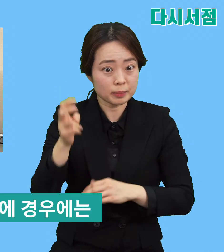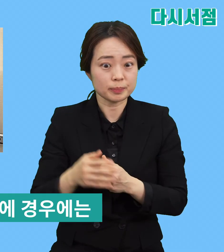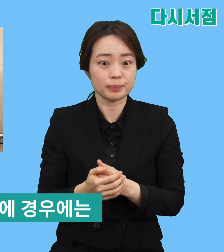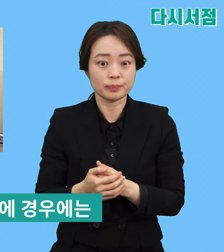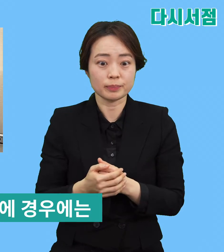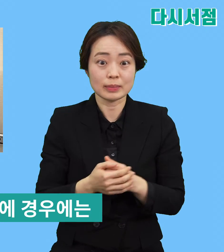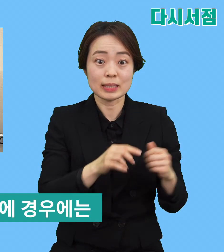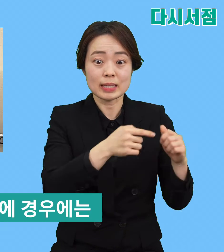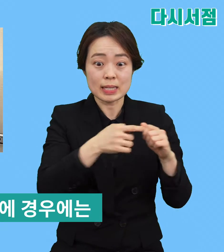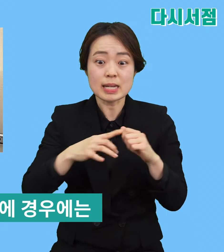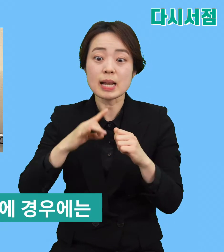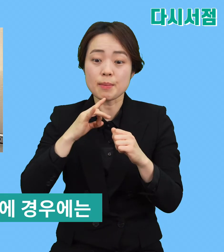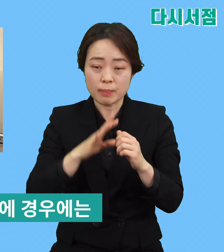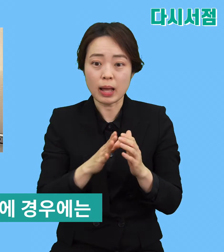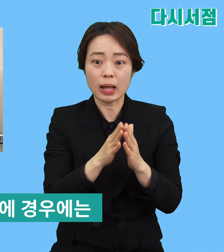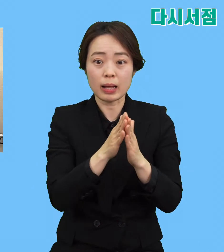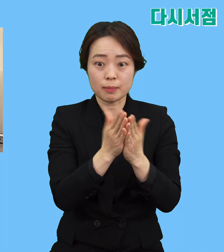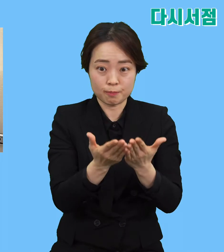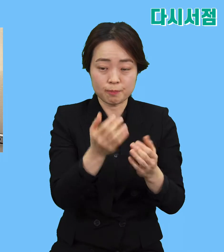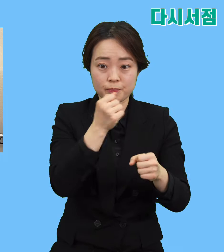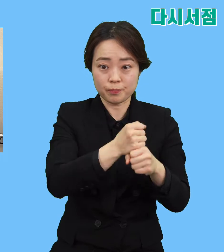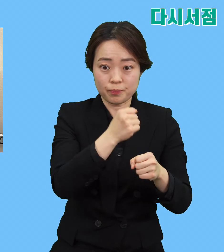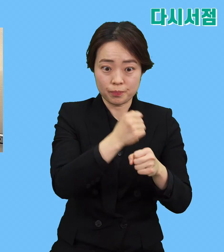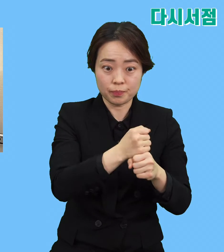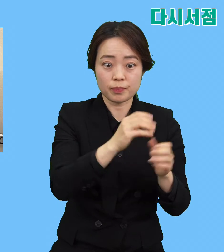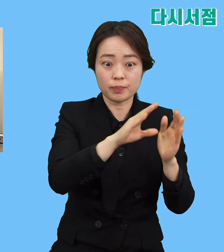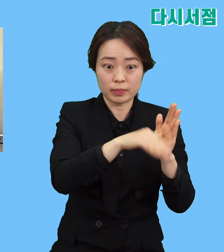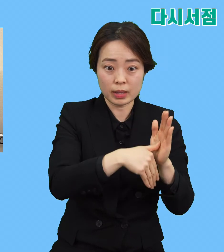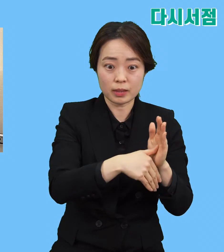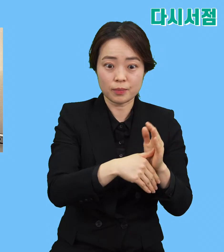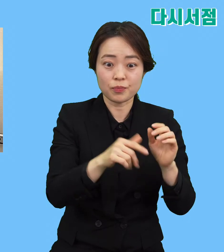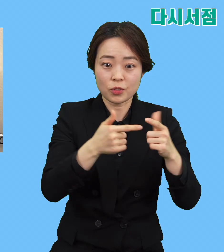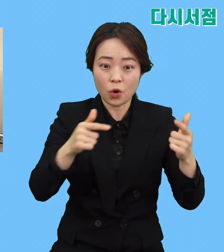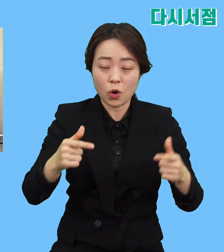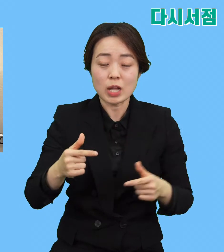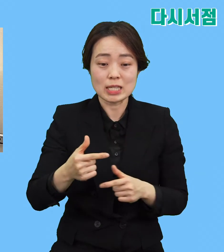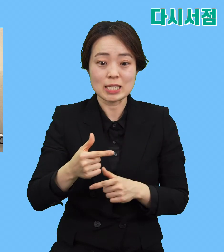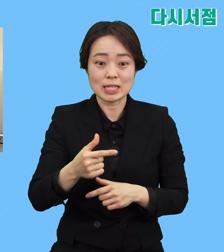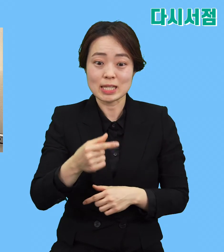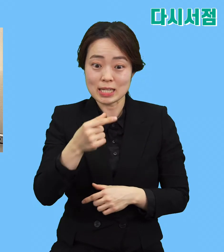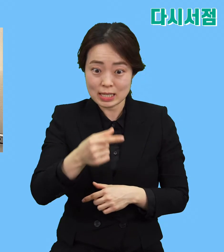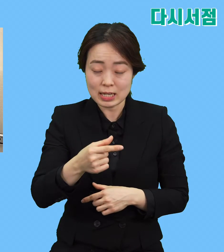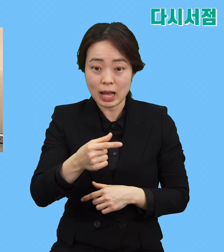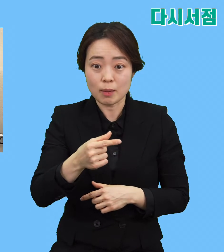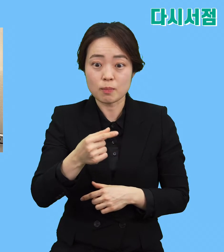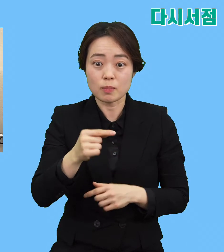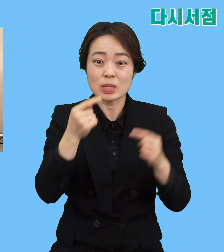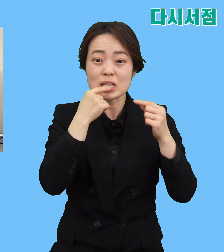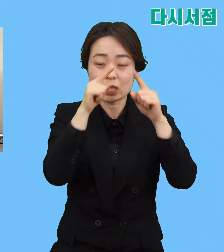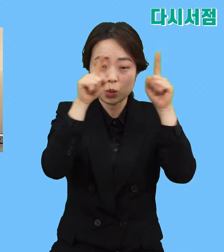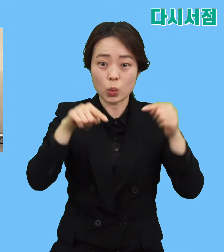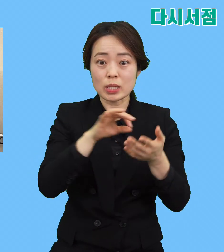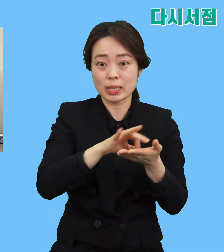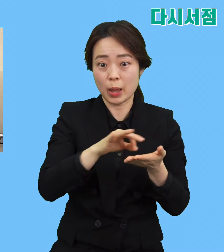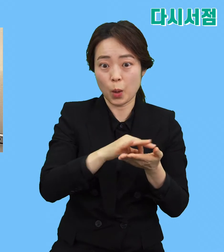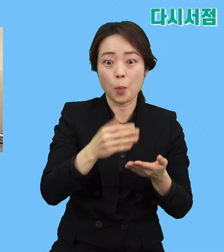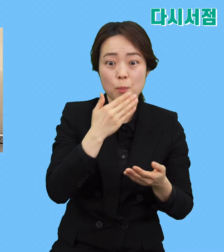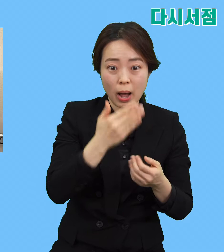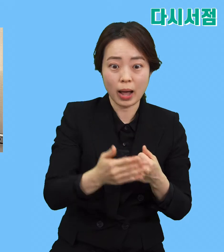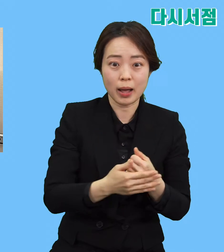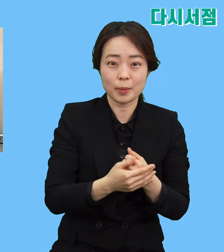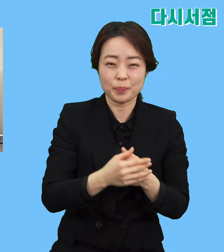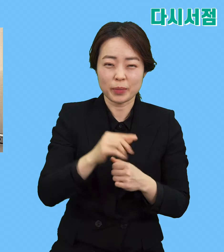텍스트가 주로 들어가는 책의 경우에는 저희가 다양한 그램수를 사용을 할 수가 있는데요. 그 중에서도